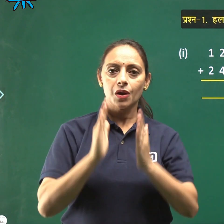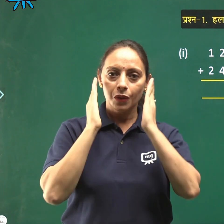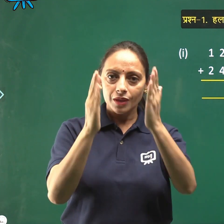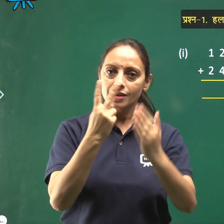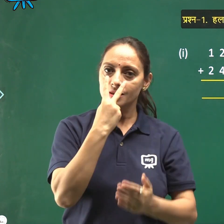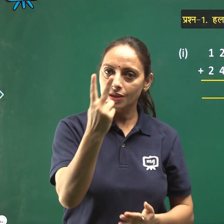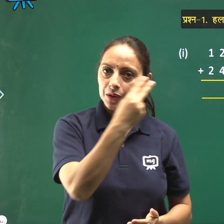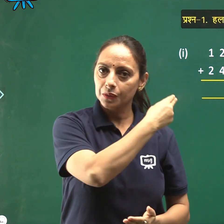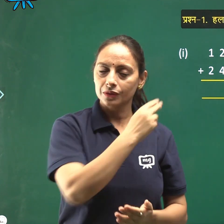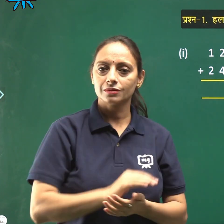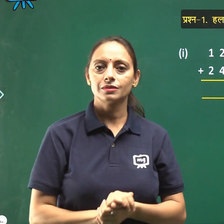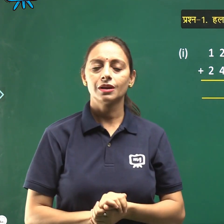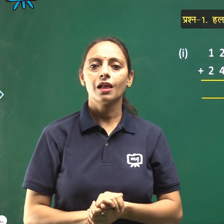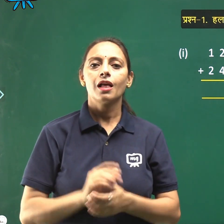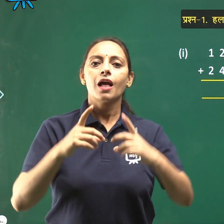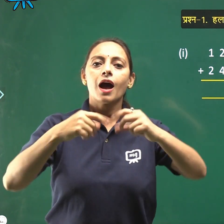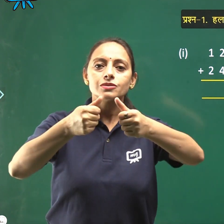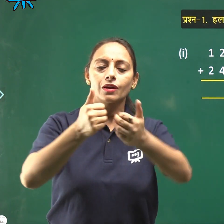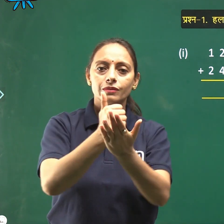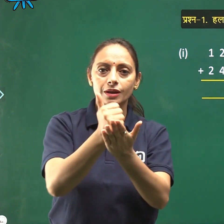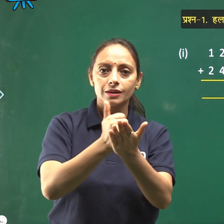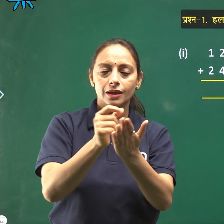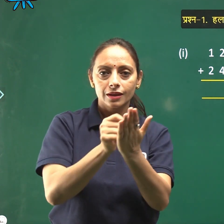से देखो, इधर इसको हल करते हैं।